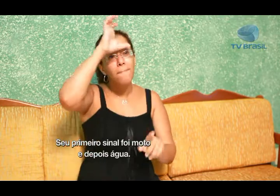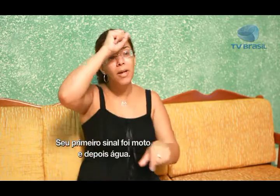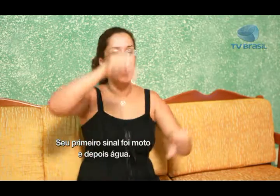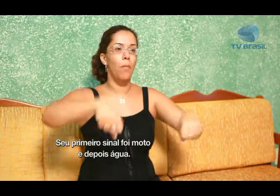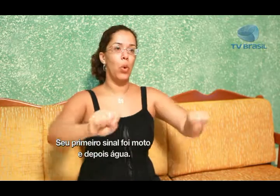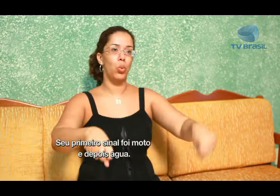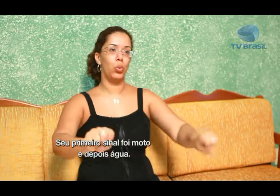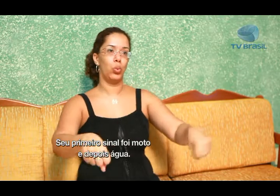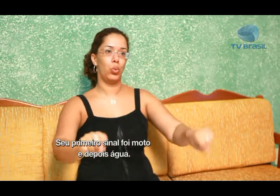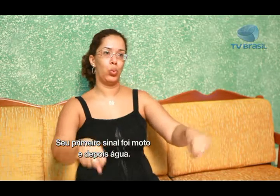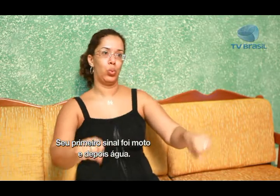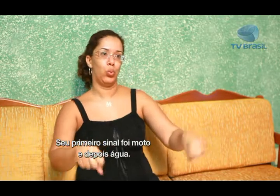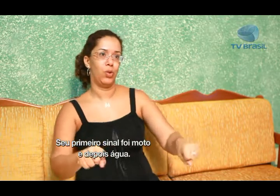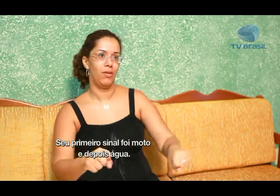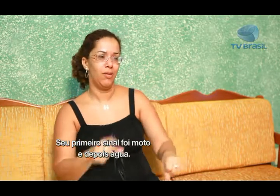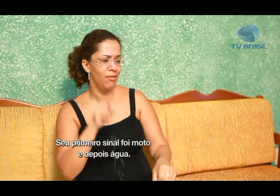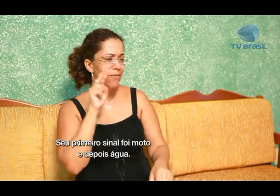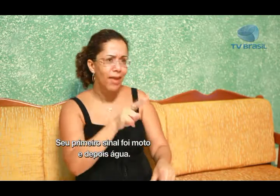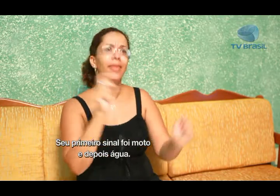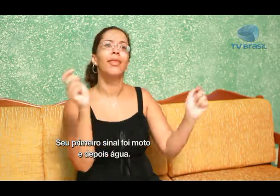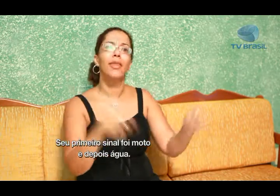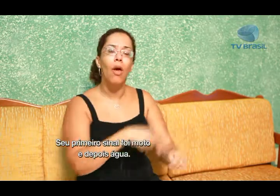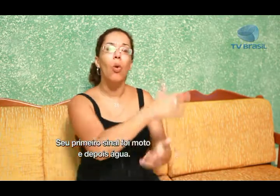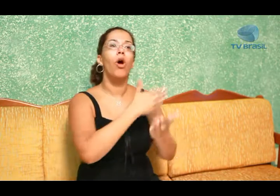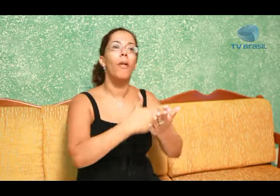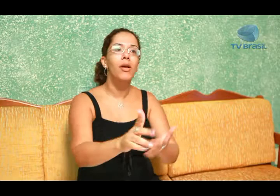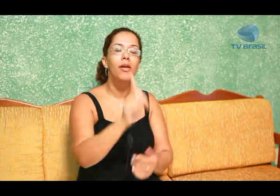Seu primeiro sinal foi moto e depois água.